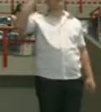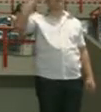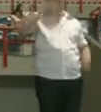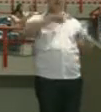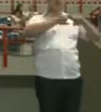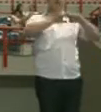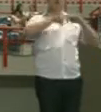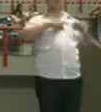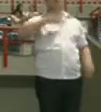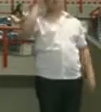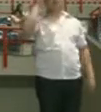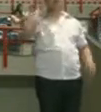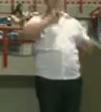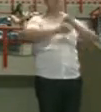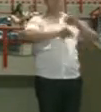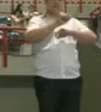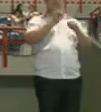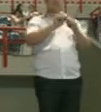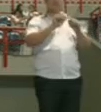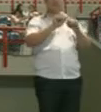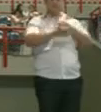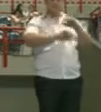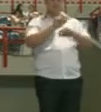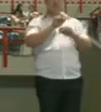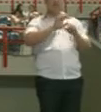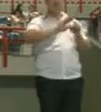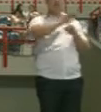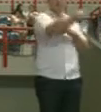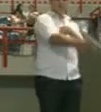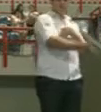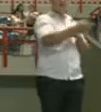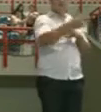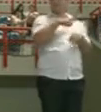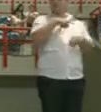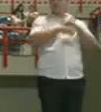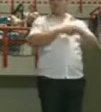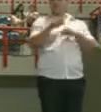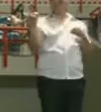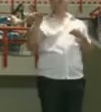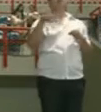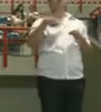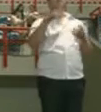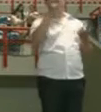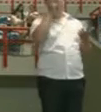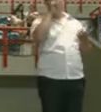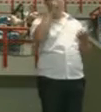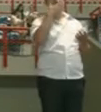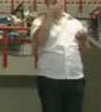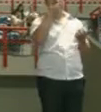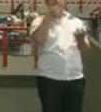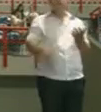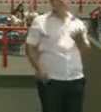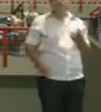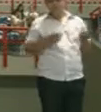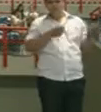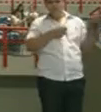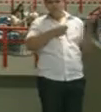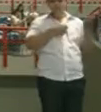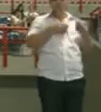Então os coronéis faziam o quê? Colocavam ali fora do local de votação um jagunço. Um cara com a pistola, com a